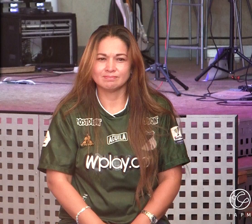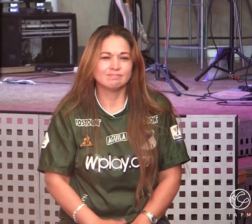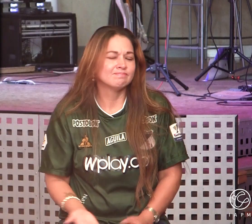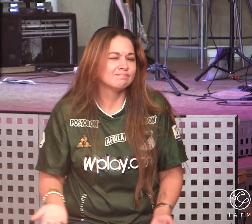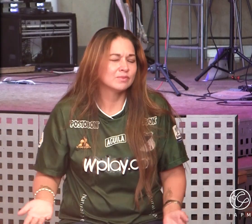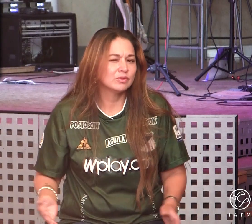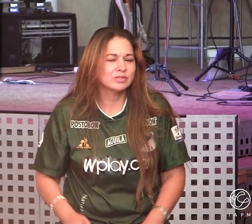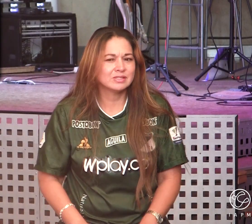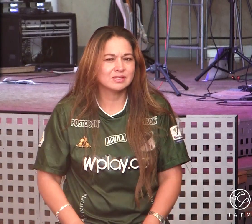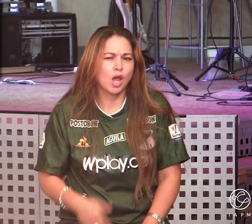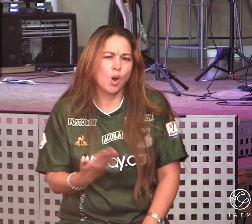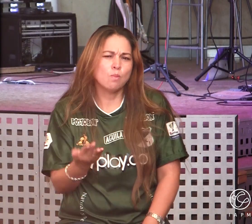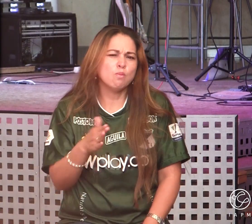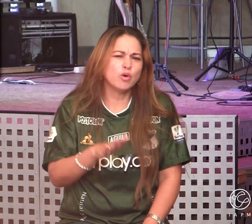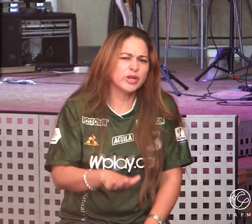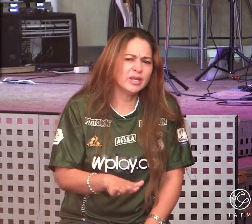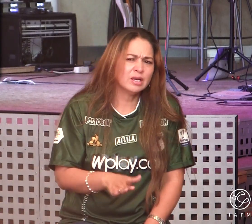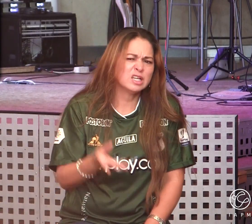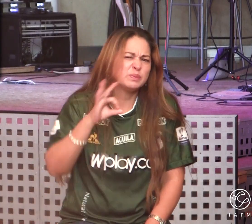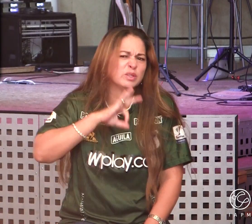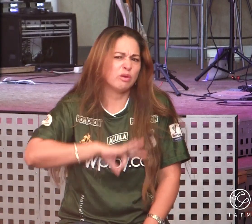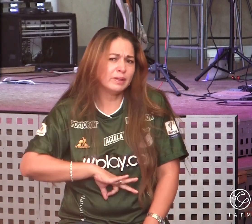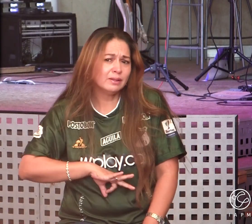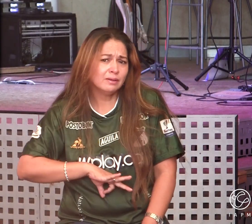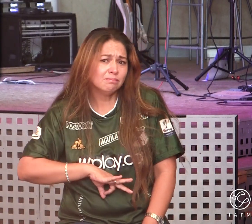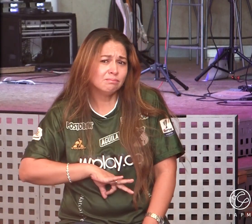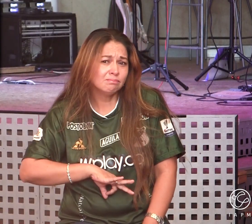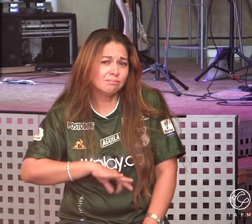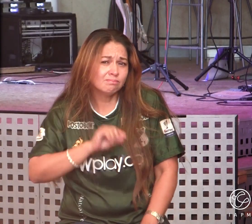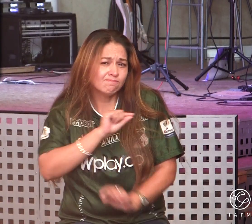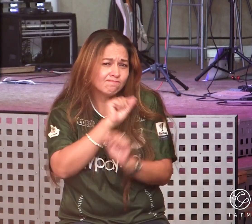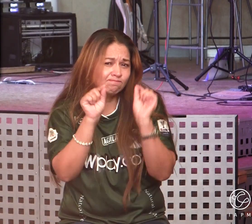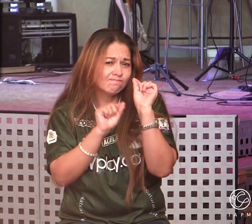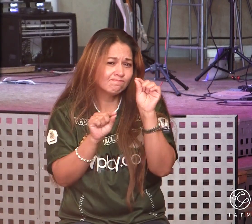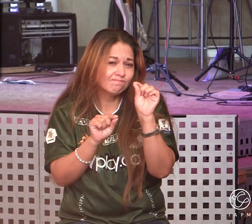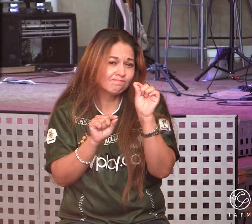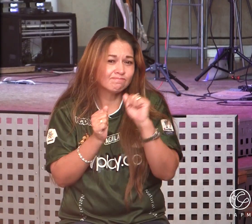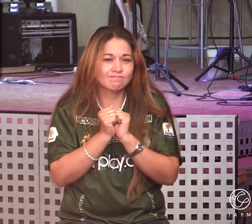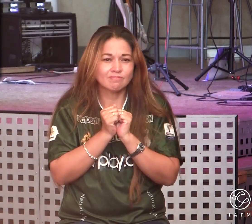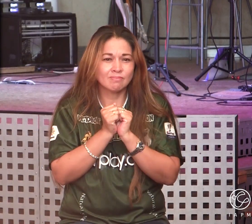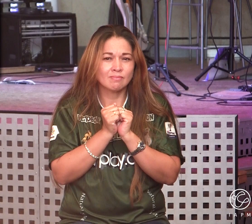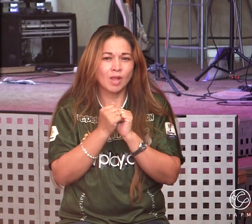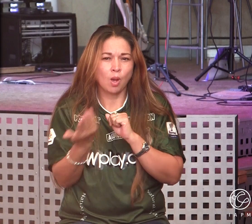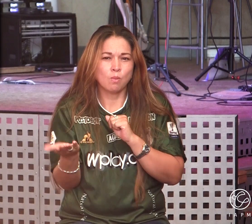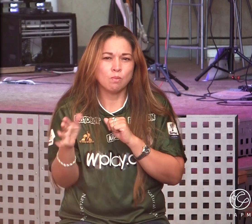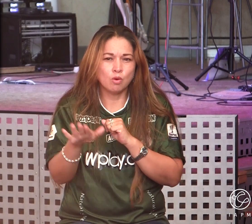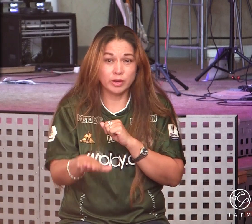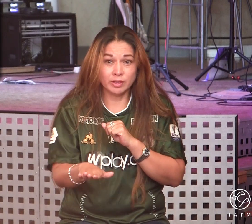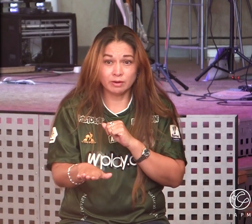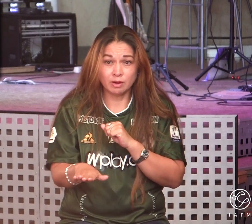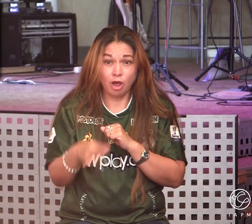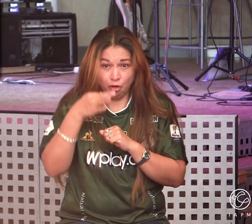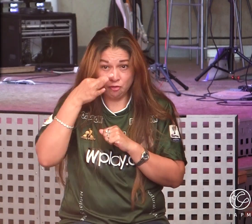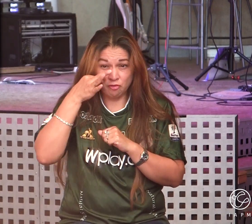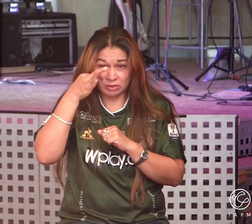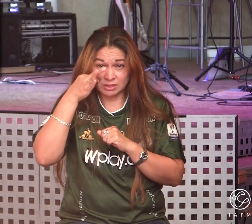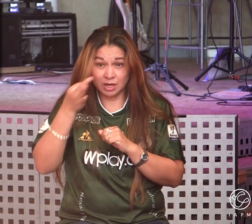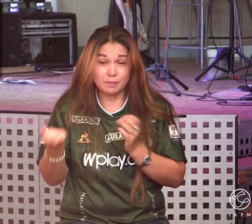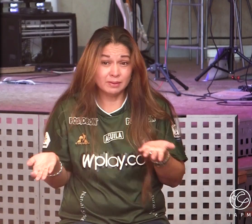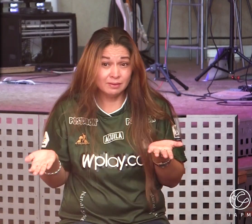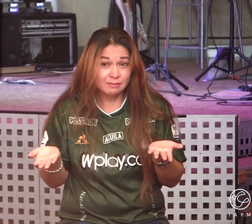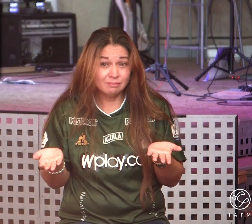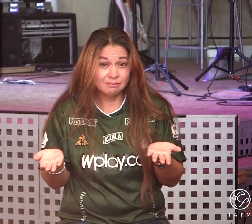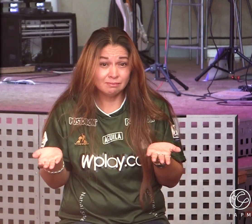ese discurso, yo sé que te estoy de pronto tocando muchas cosas, me excuso, ya me devuelvo a donde estaba. Pero si logras meterte en ese discurso,